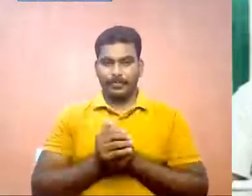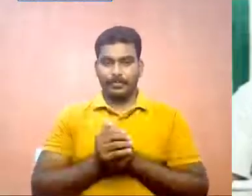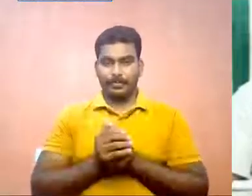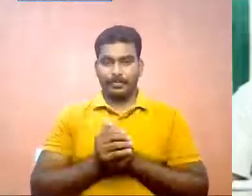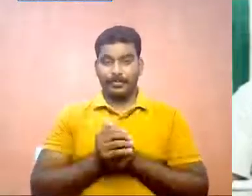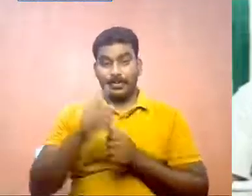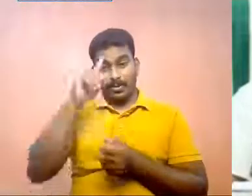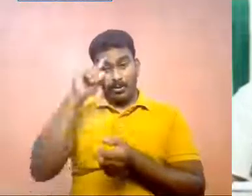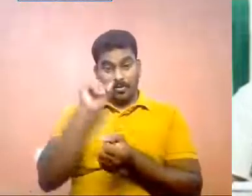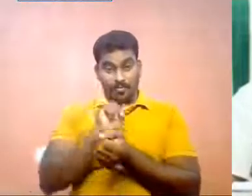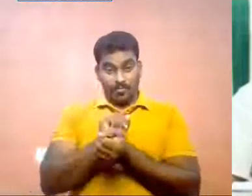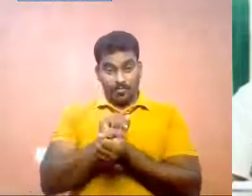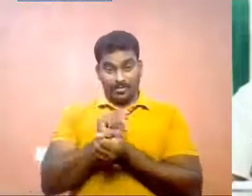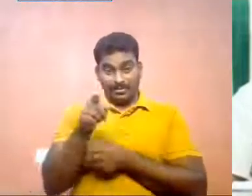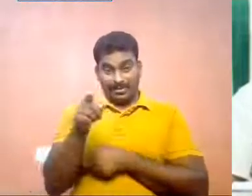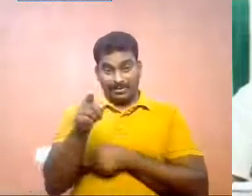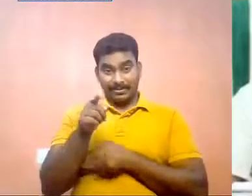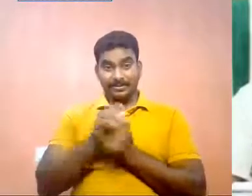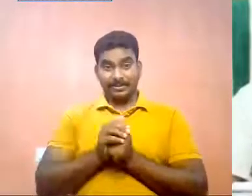പോലീസ്